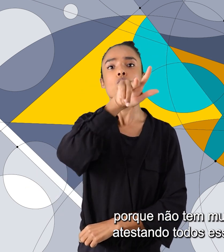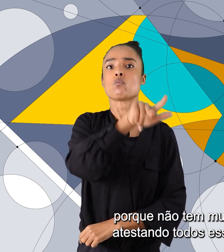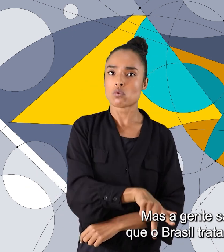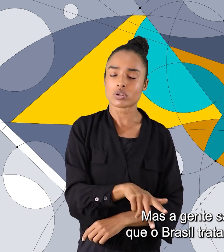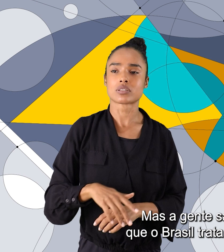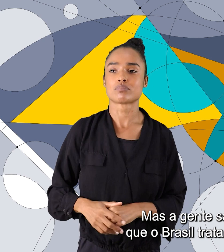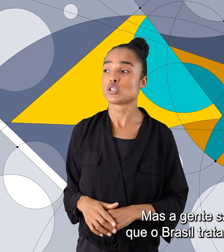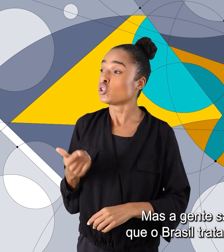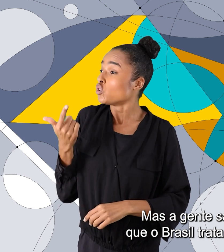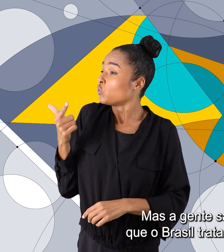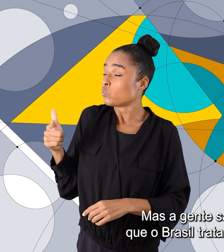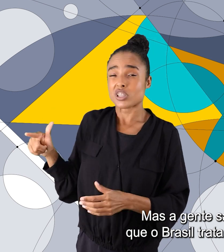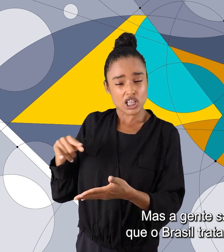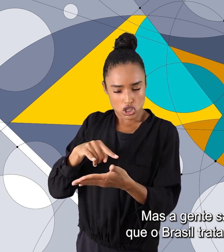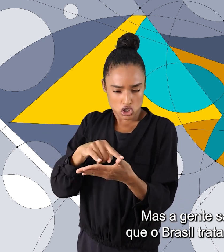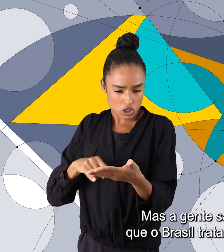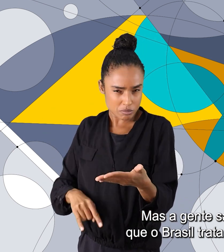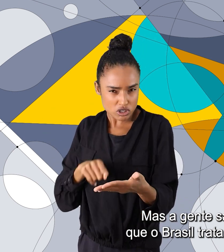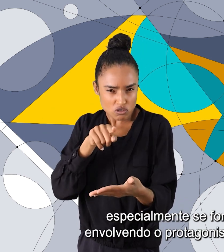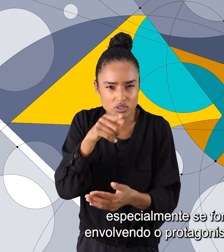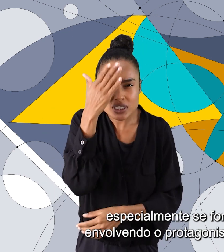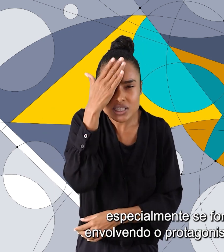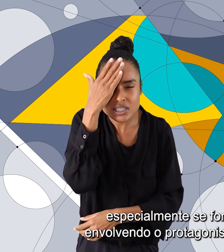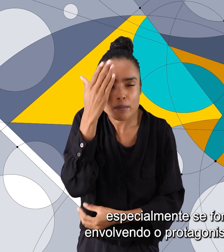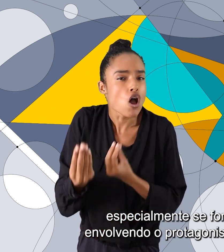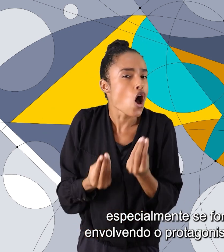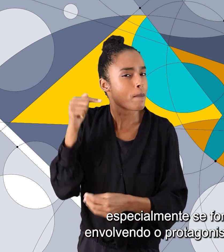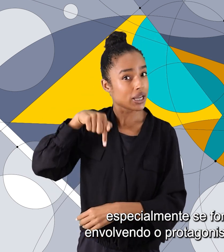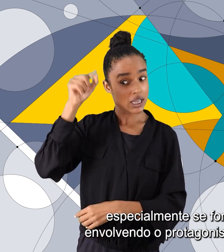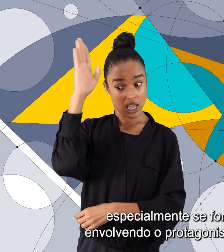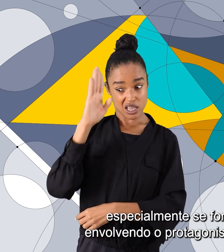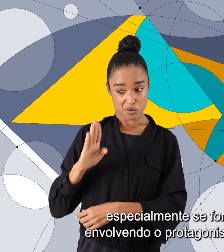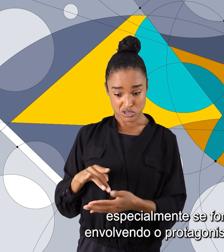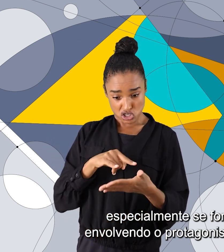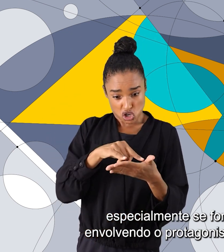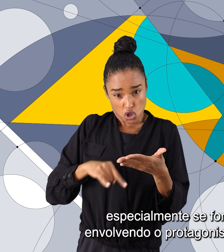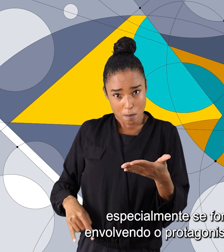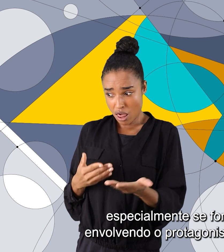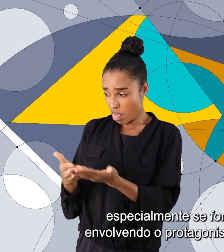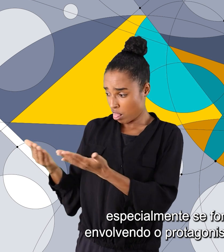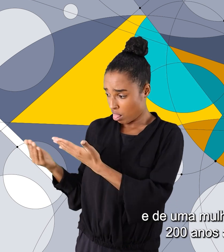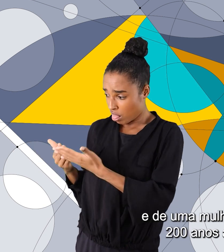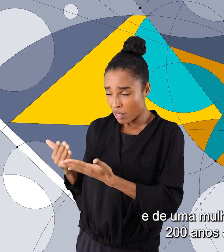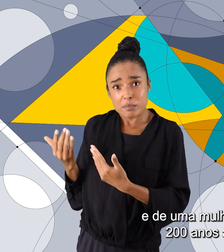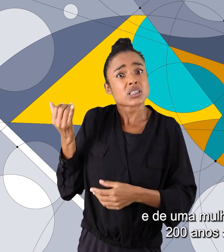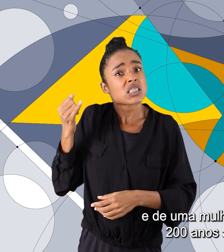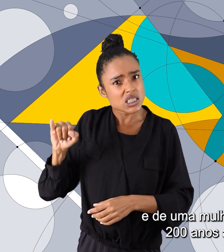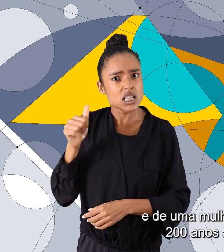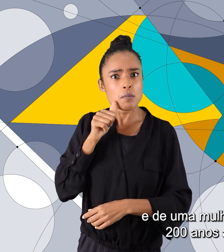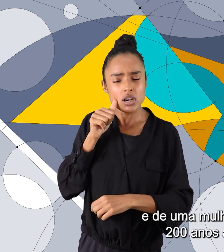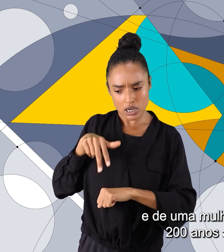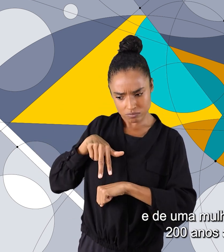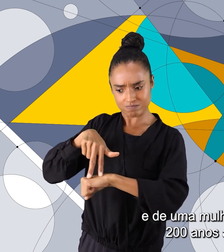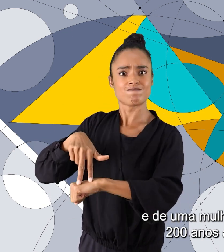dela. Mas a gente sabe como que o Brasil trata documento, especialmente se for um documento envolvendo o protagonismo de uma mulher e de uma mulher